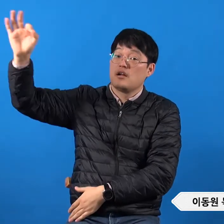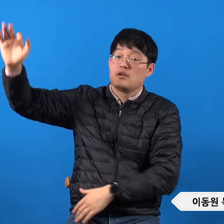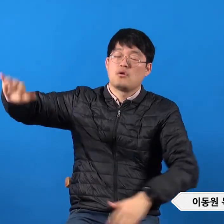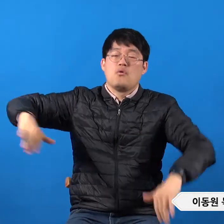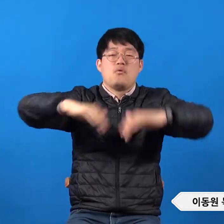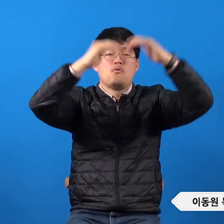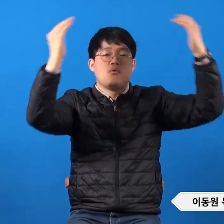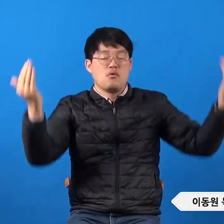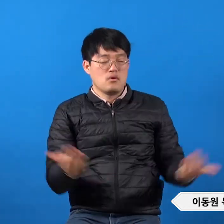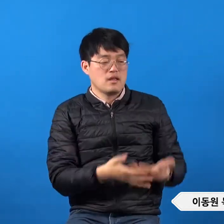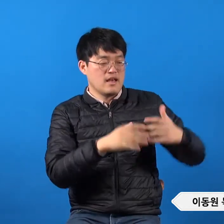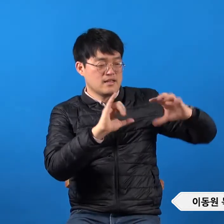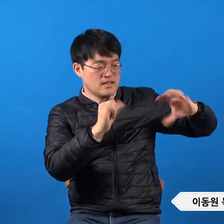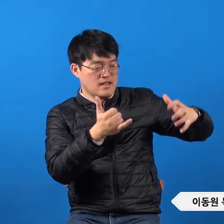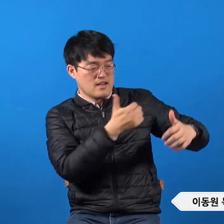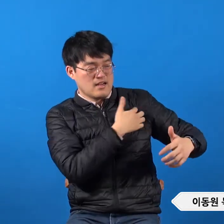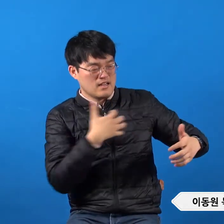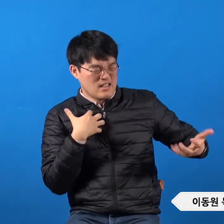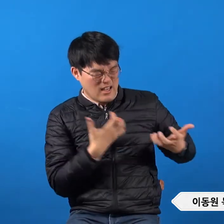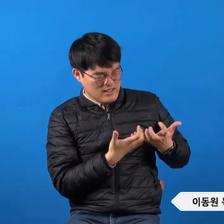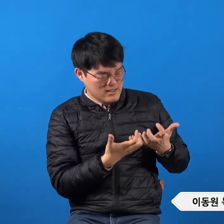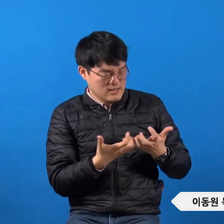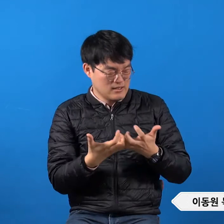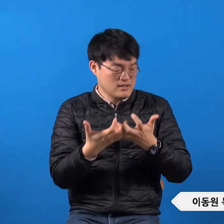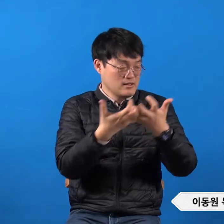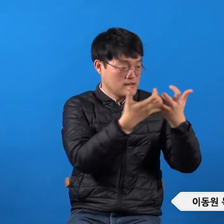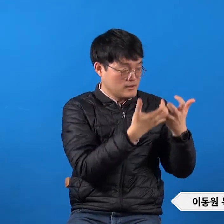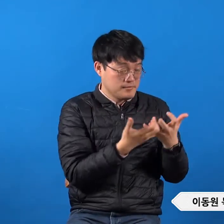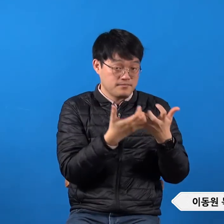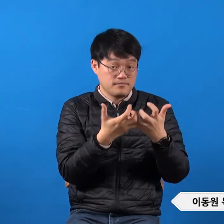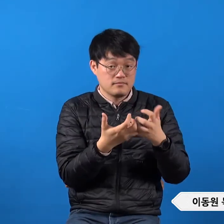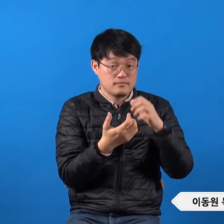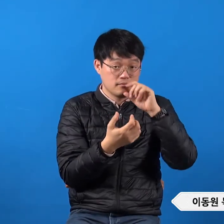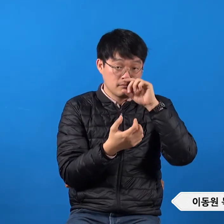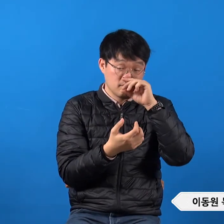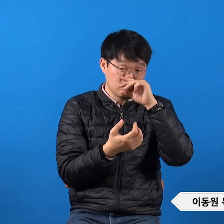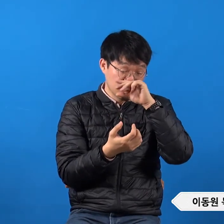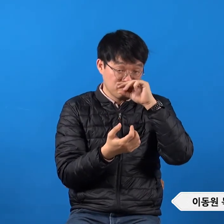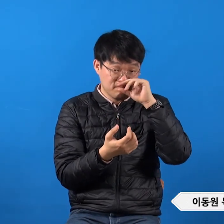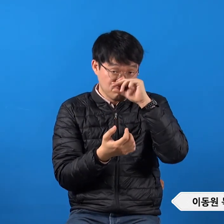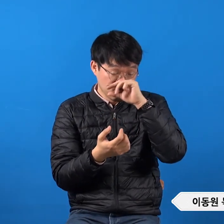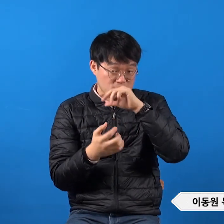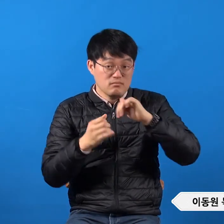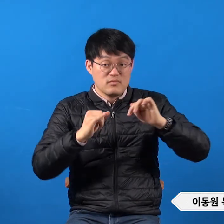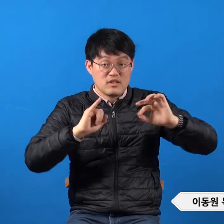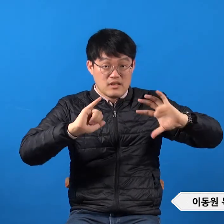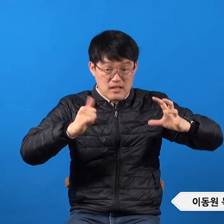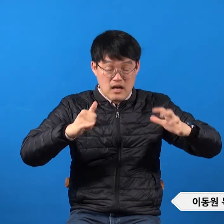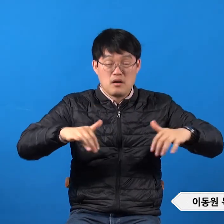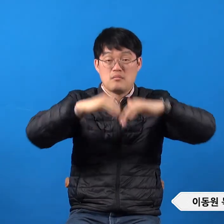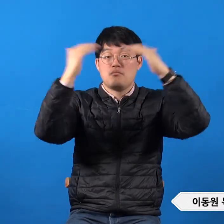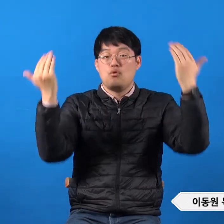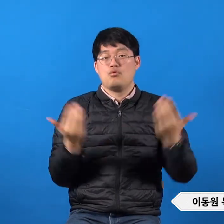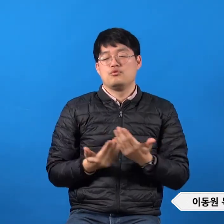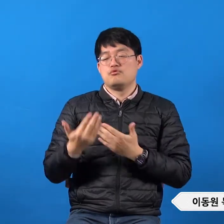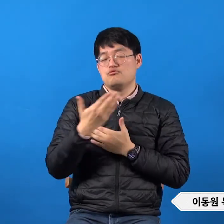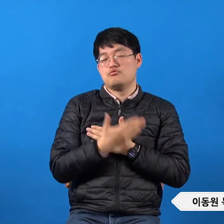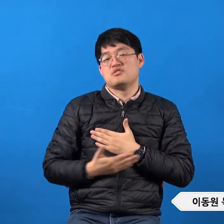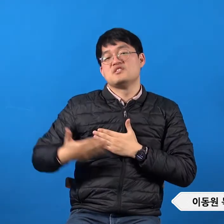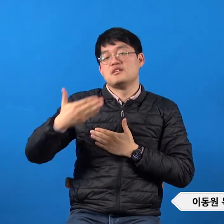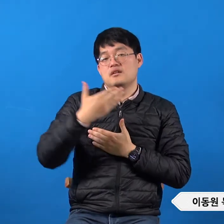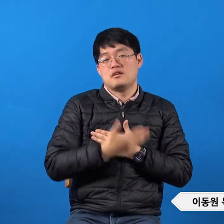것이 온 세상 가득하리라. 자, 그 다음에 뭐예요? 세상 모든